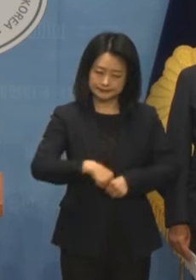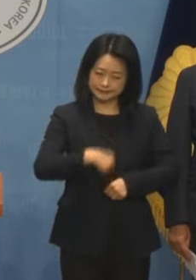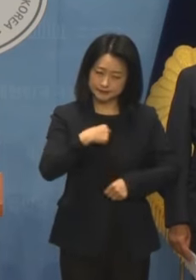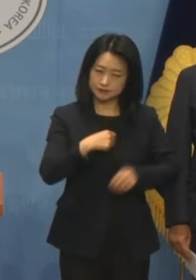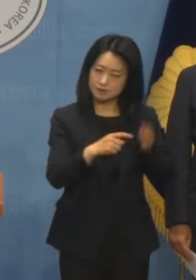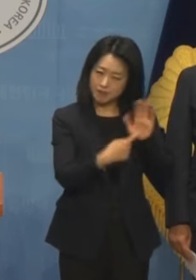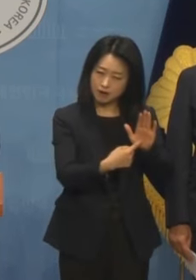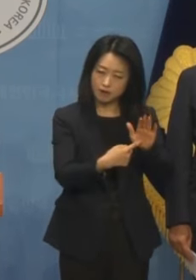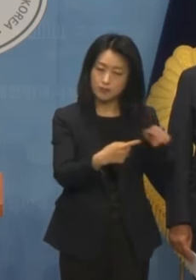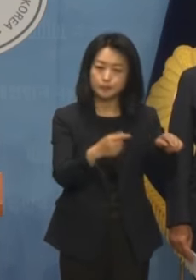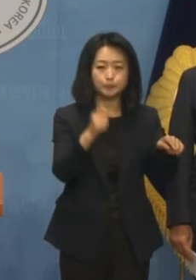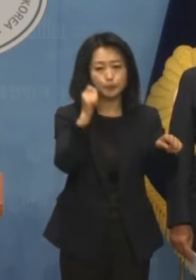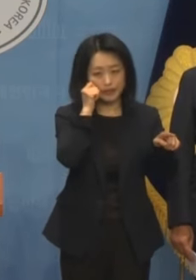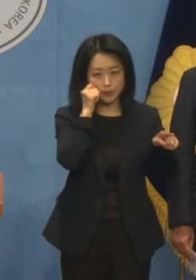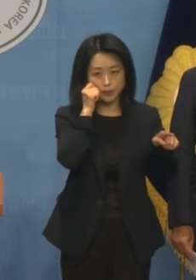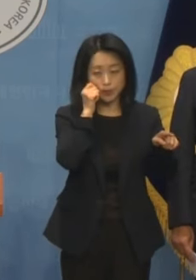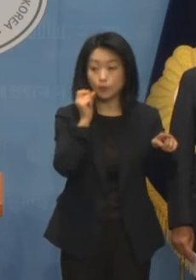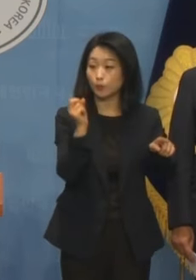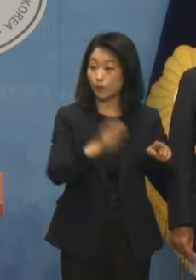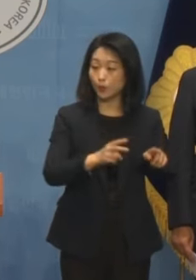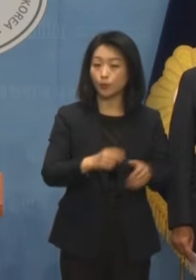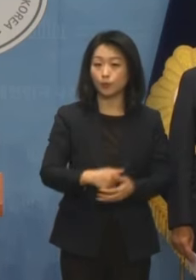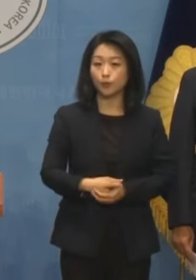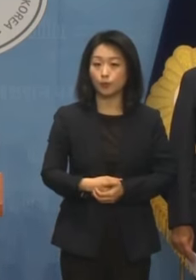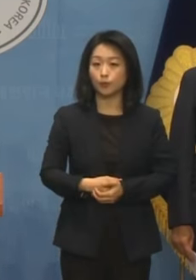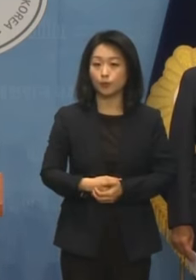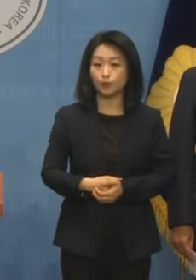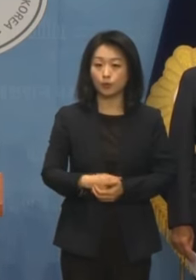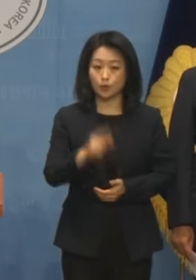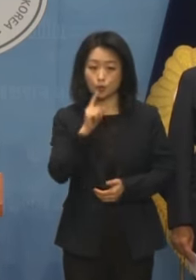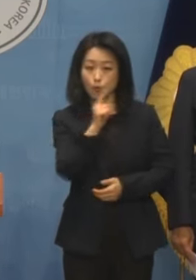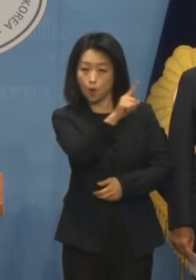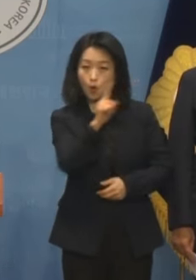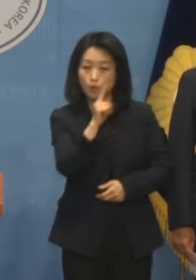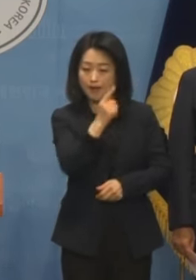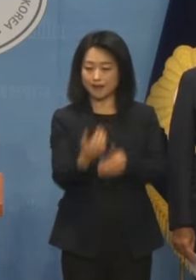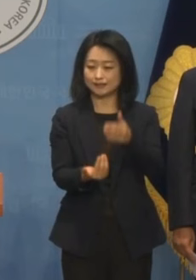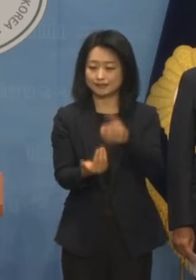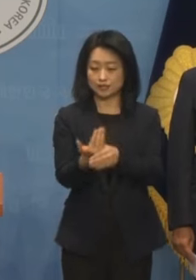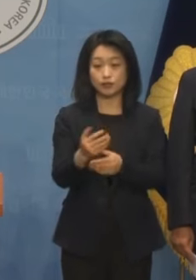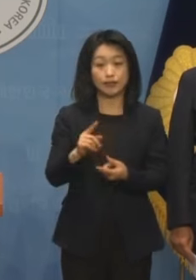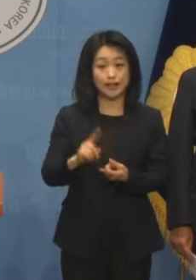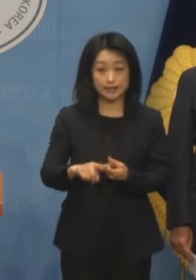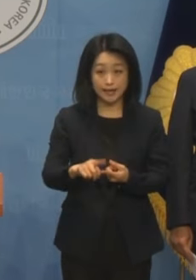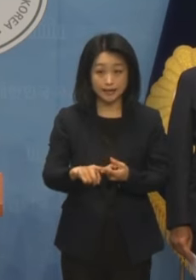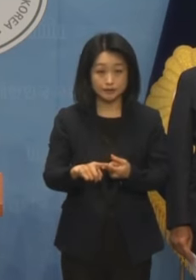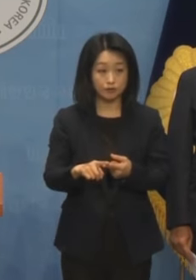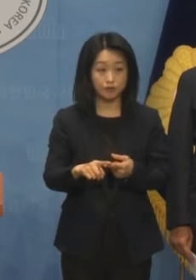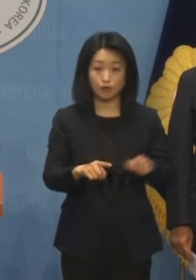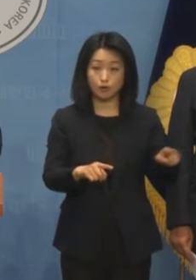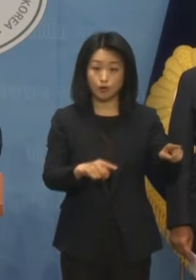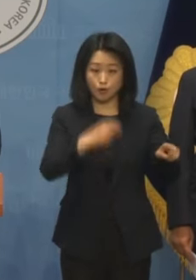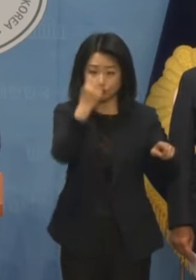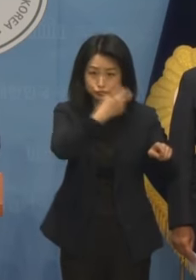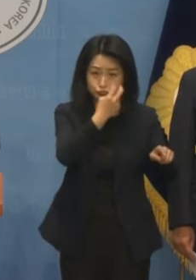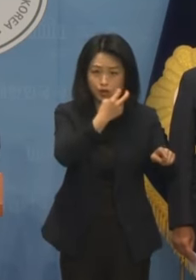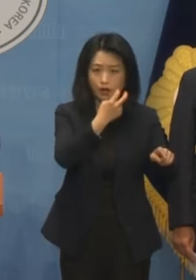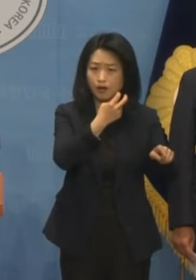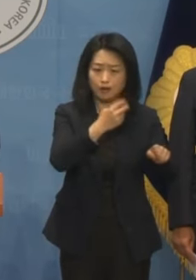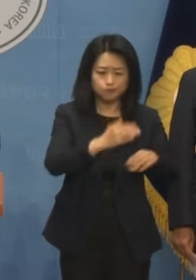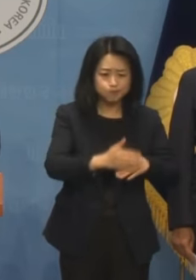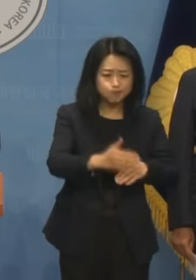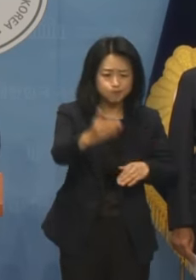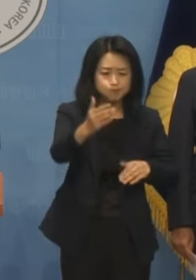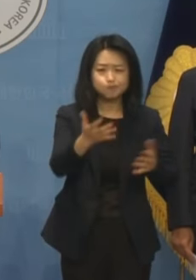밝혀내지 못하고 있고, 또 저희들이 했던 여러 가지 고발 사건 등에 대해서도 전혀 진척을